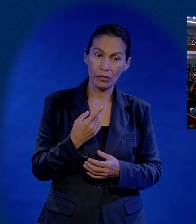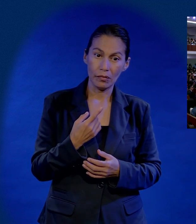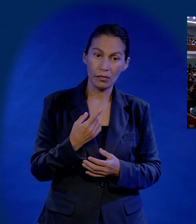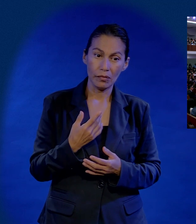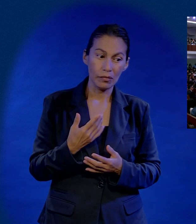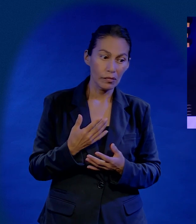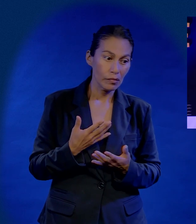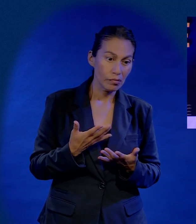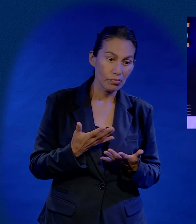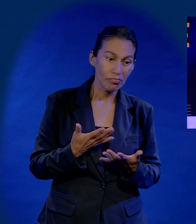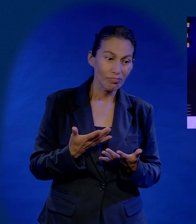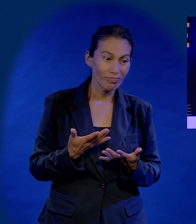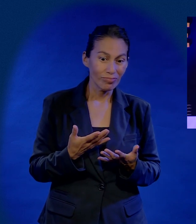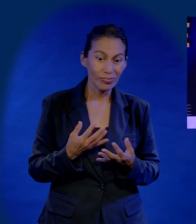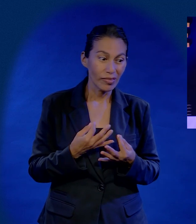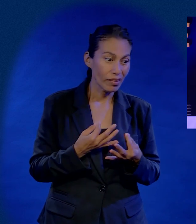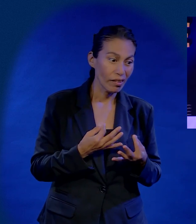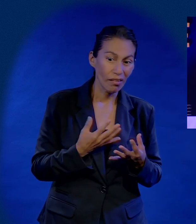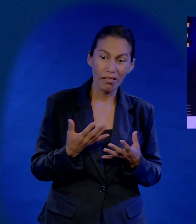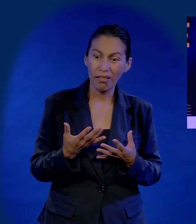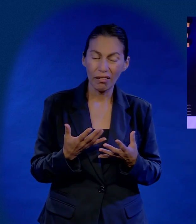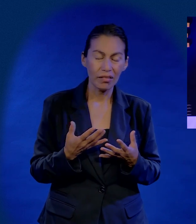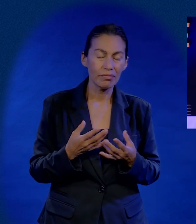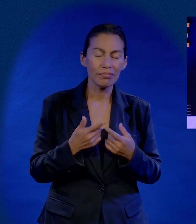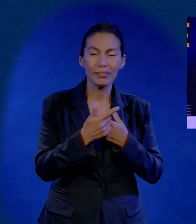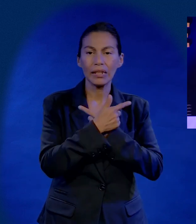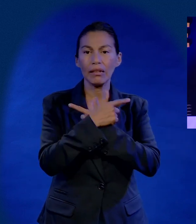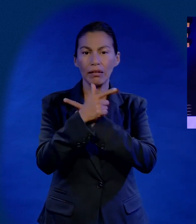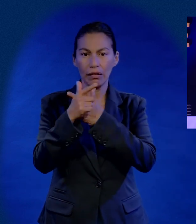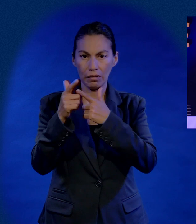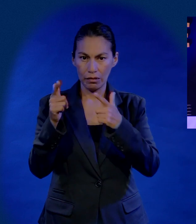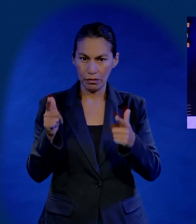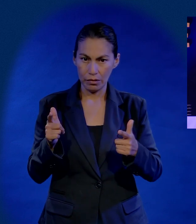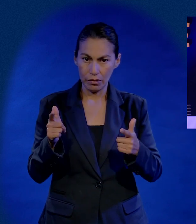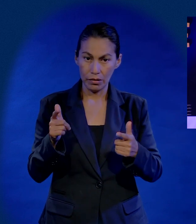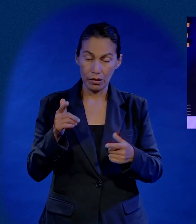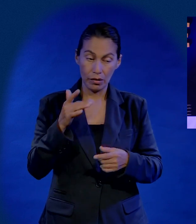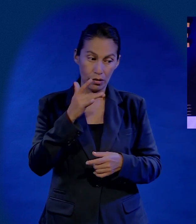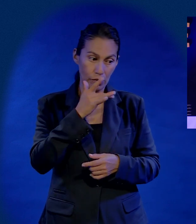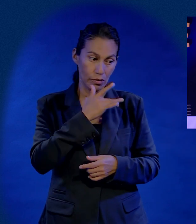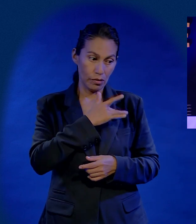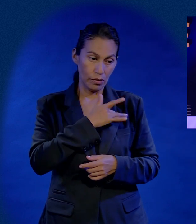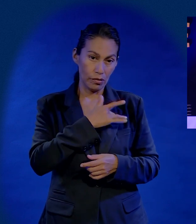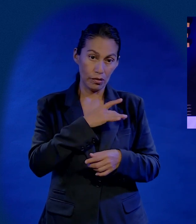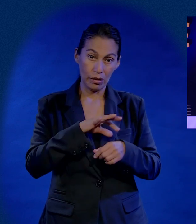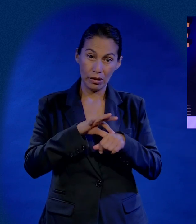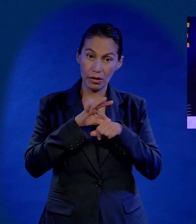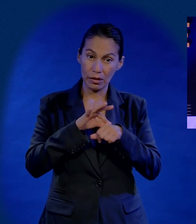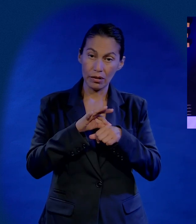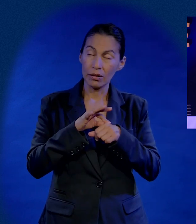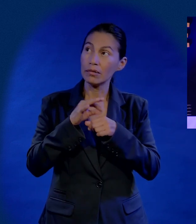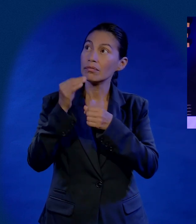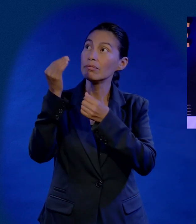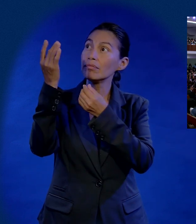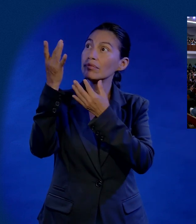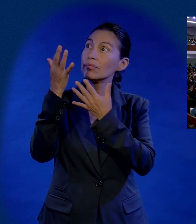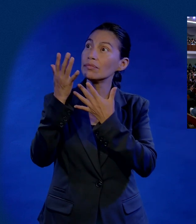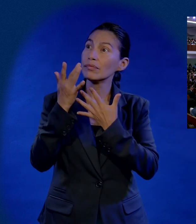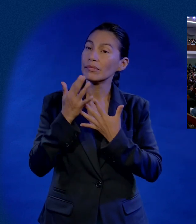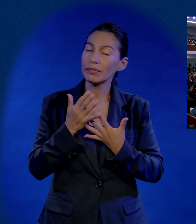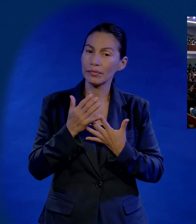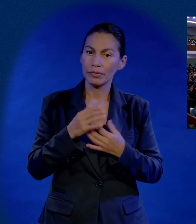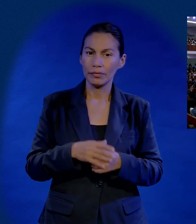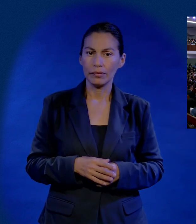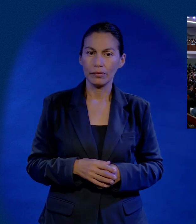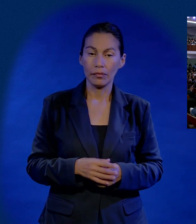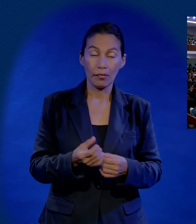con el propósito de ser libertados de nuestras adicciones, llámese como se llame, recibiendo un